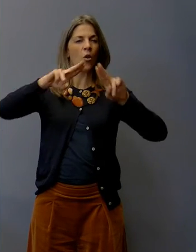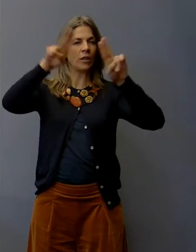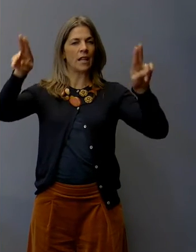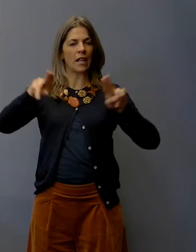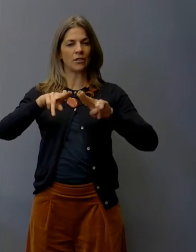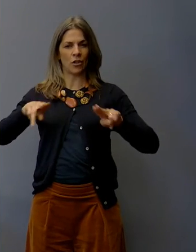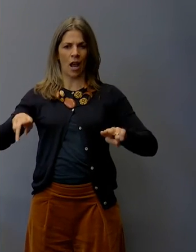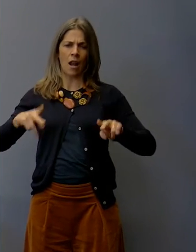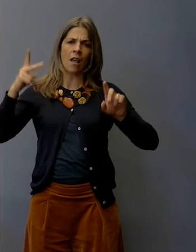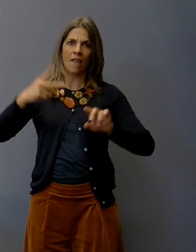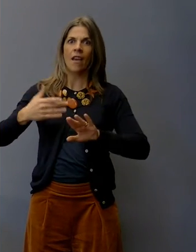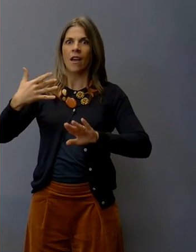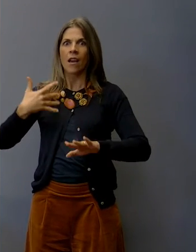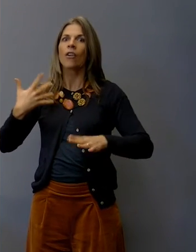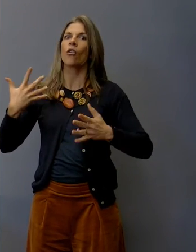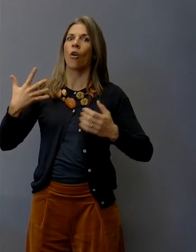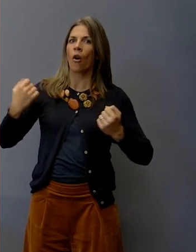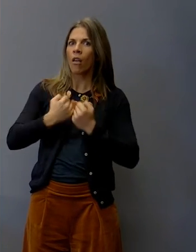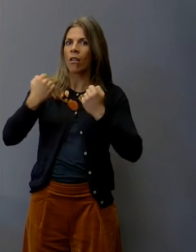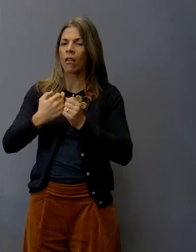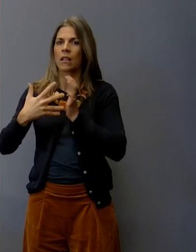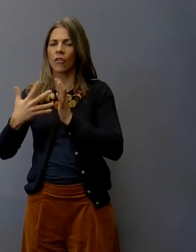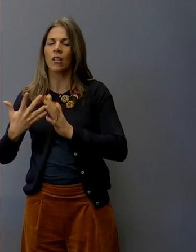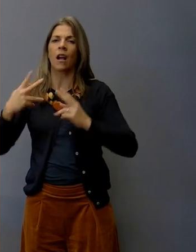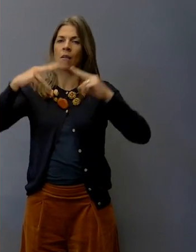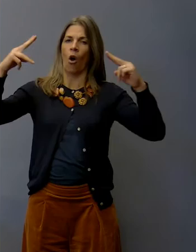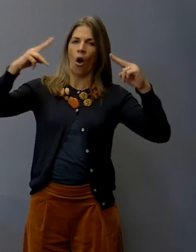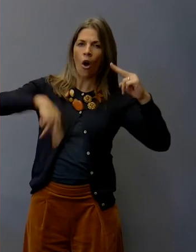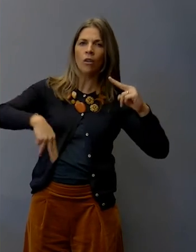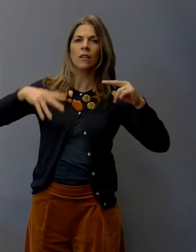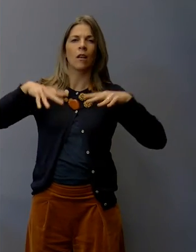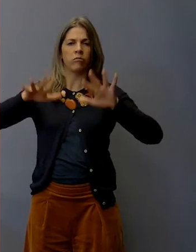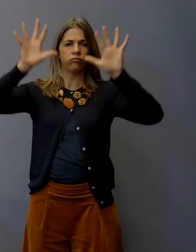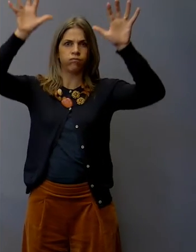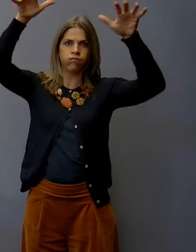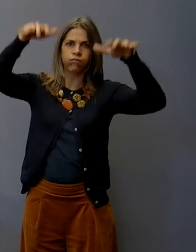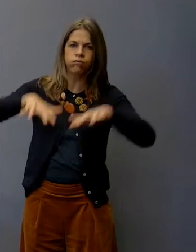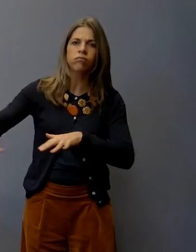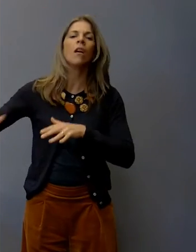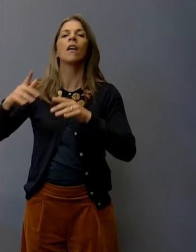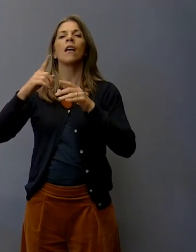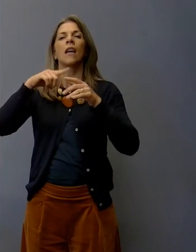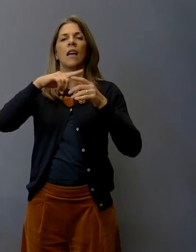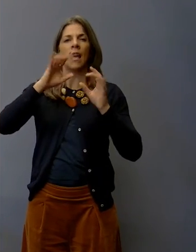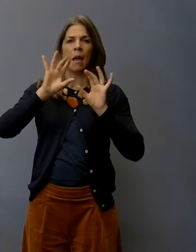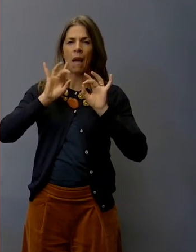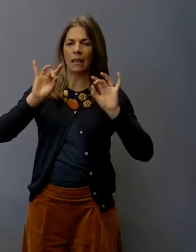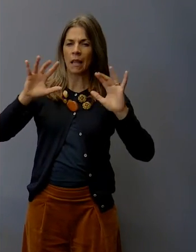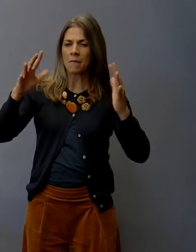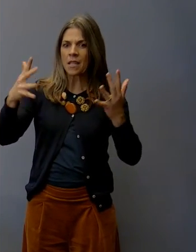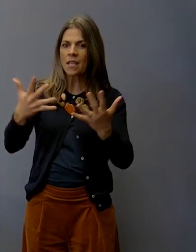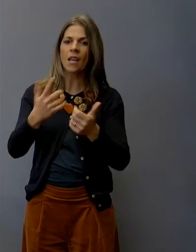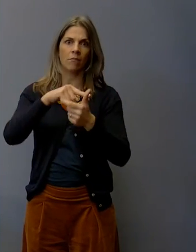la caduta del ponte morandi le mareggiate e la pandemia ho ascoltato anch'io lto il collega